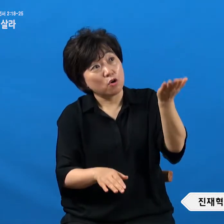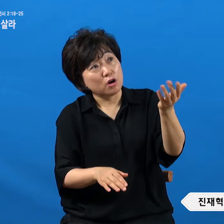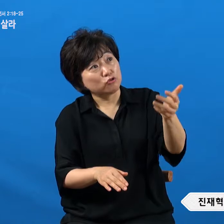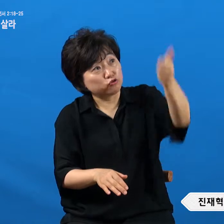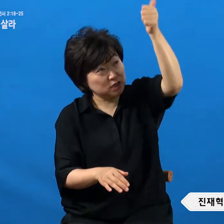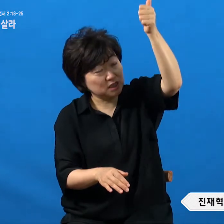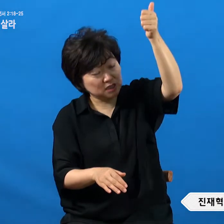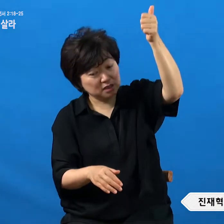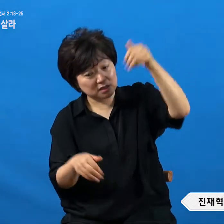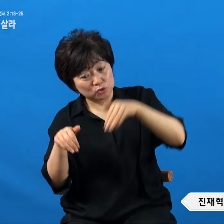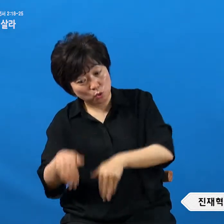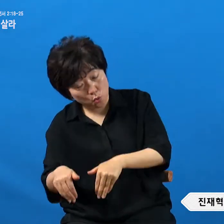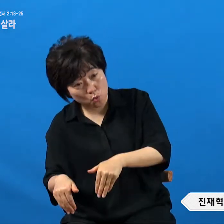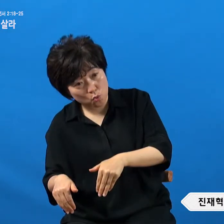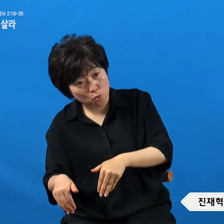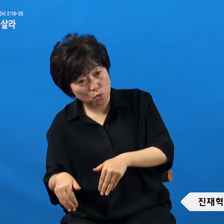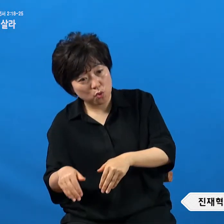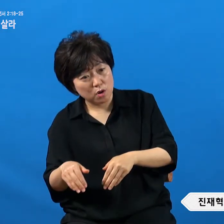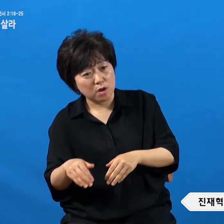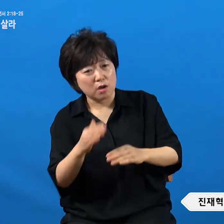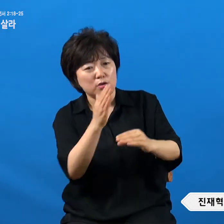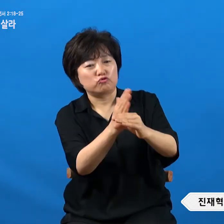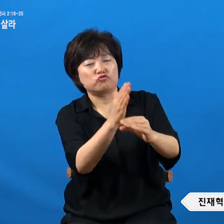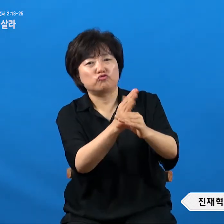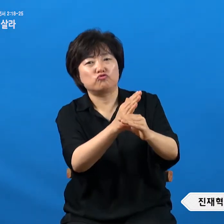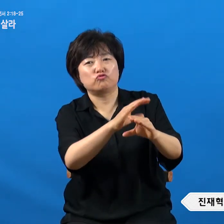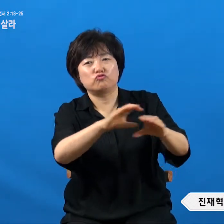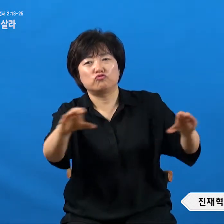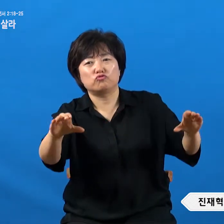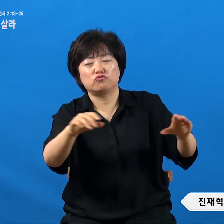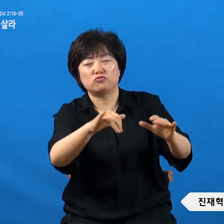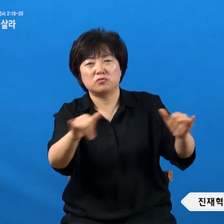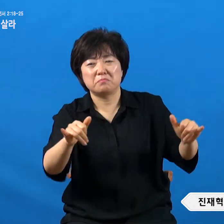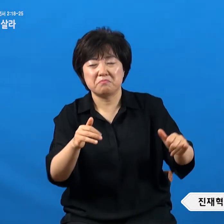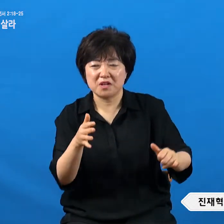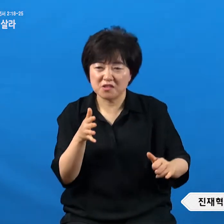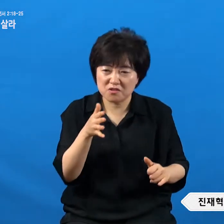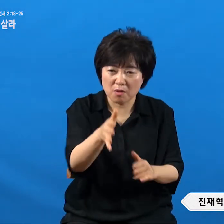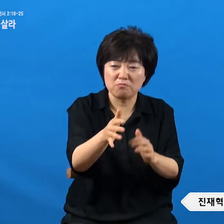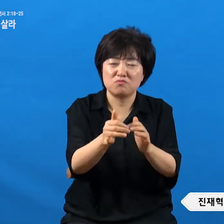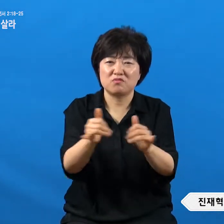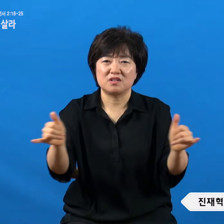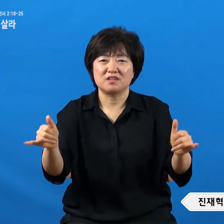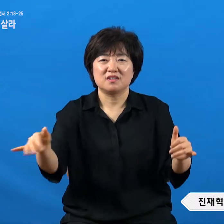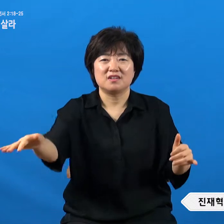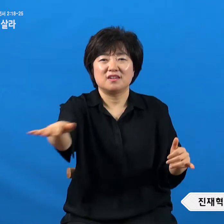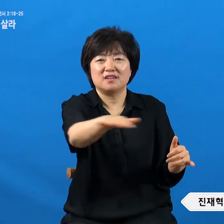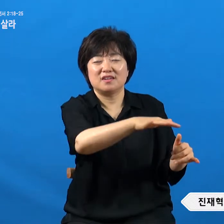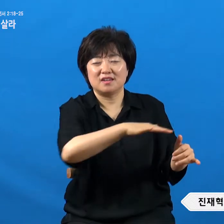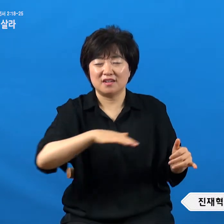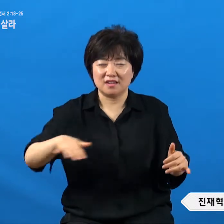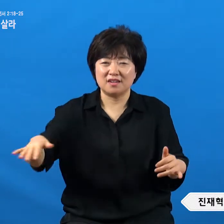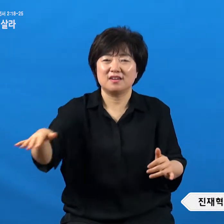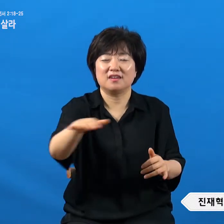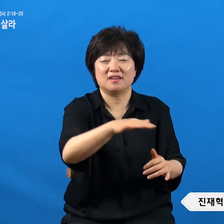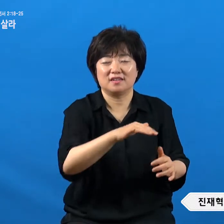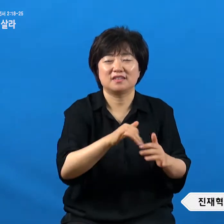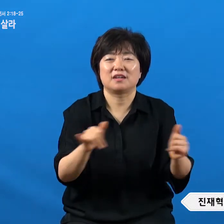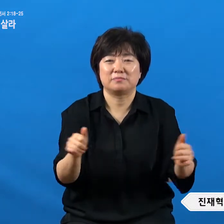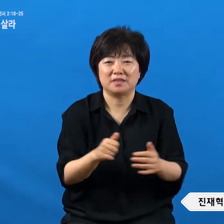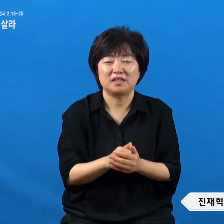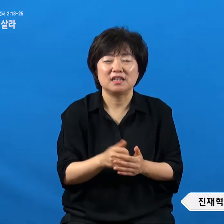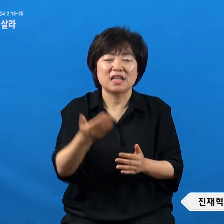있던 노예들, 우리가 지금 생각하는 전문직의 많은 부분들을 여전히 담당했던 사람들, 바로